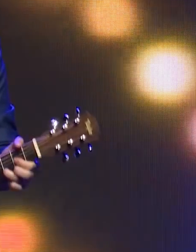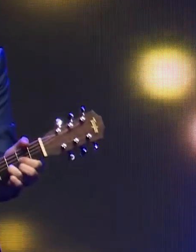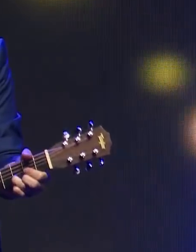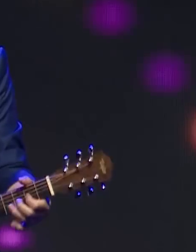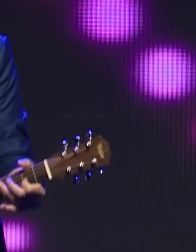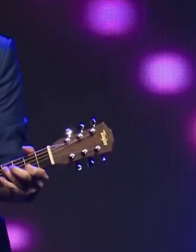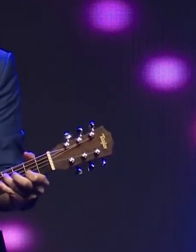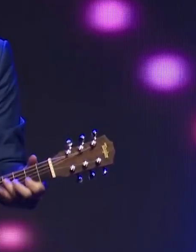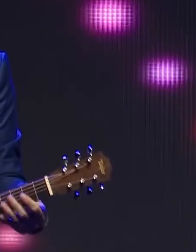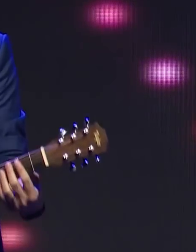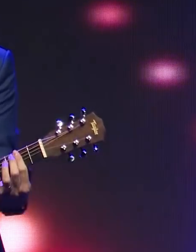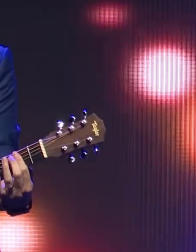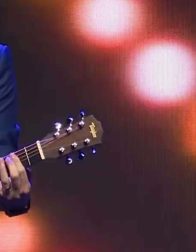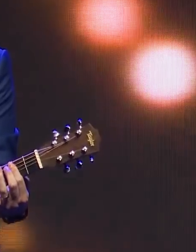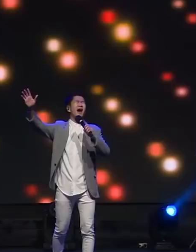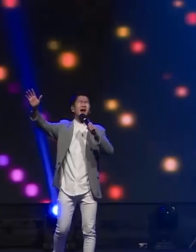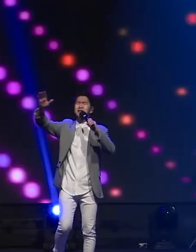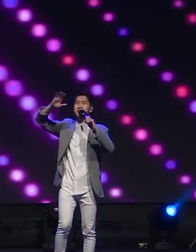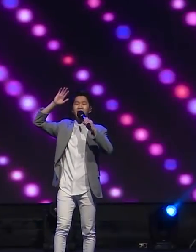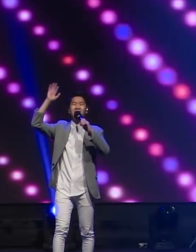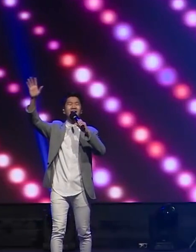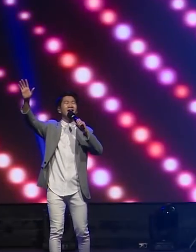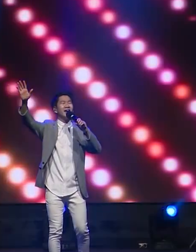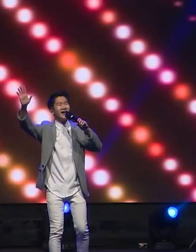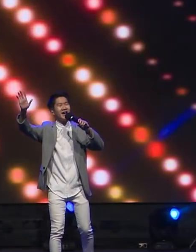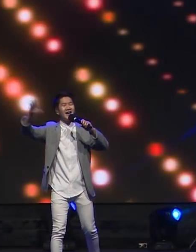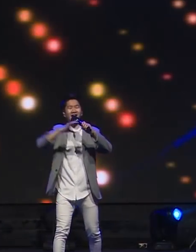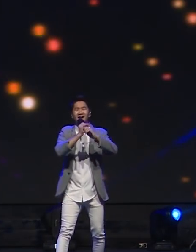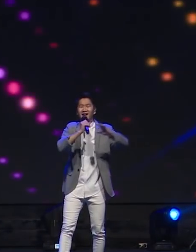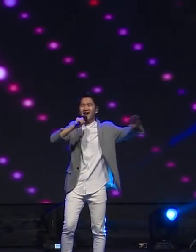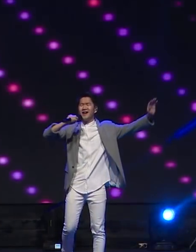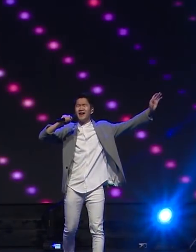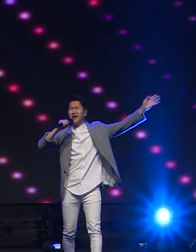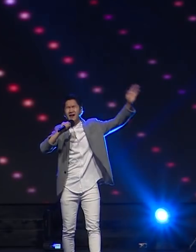As your spirit dwells in